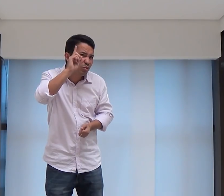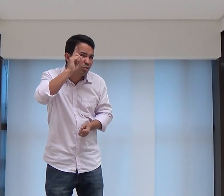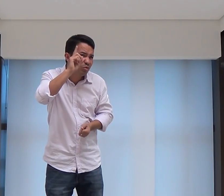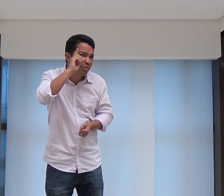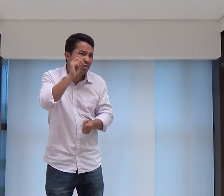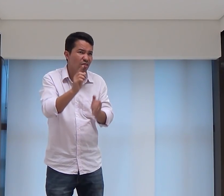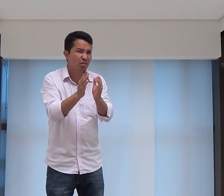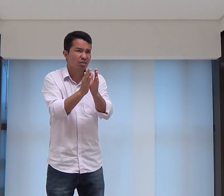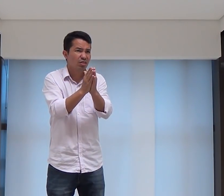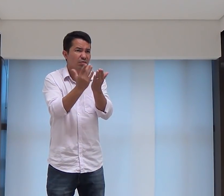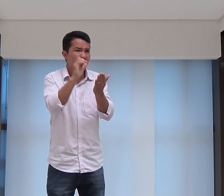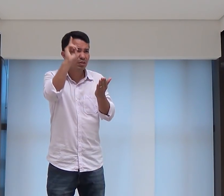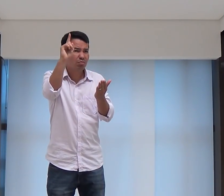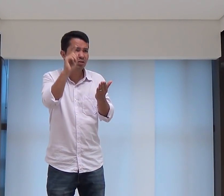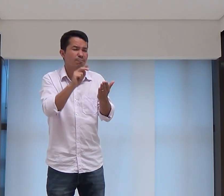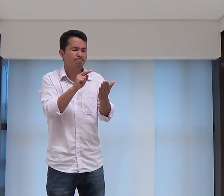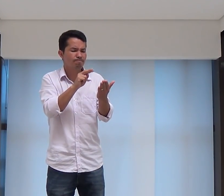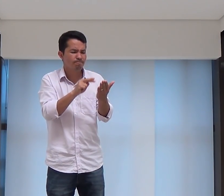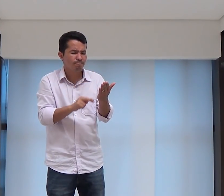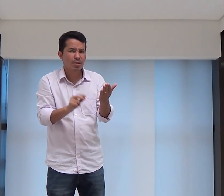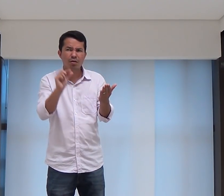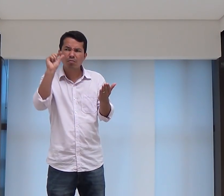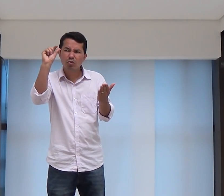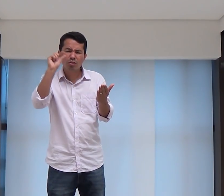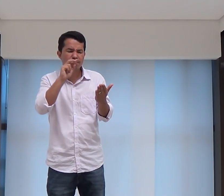Nós temos que ter um compromisso de todos os dias ler a